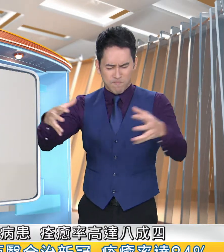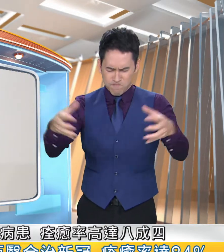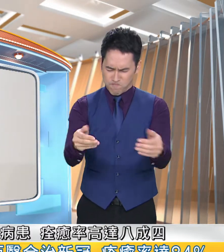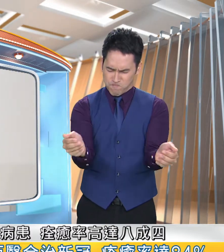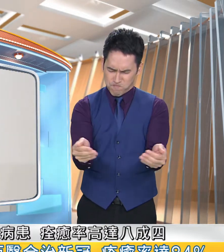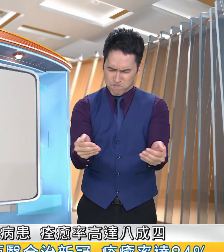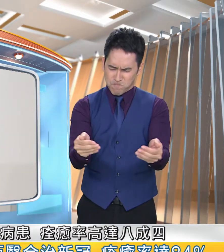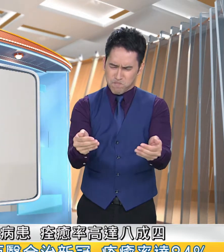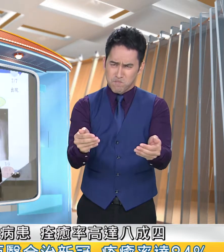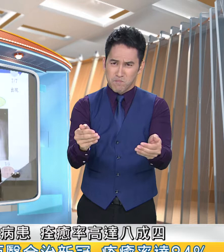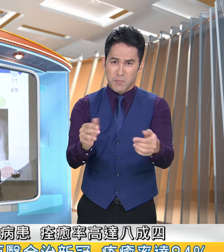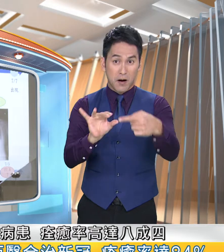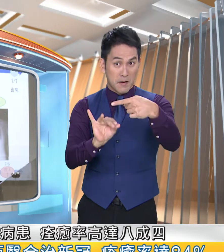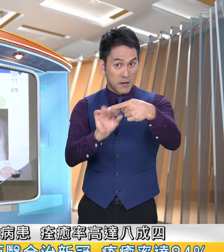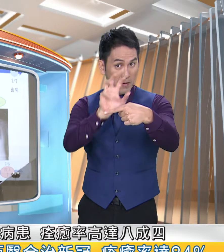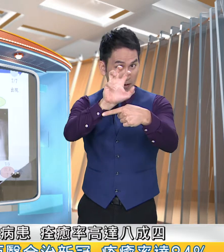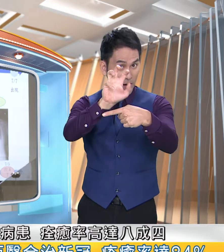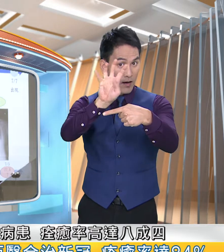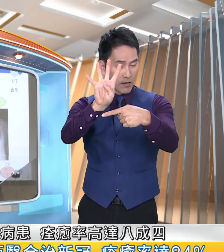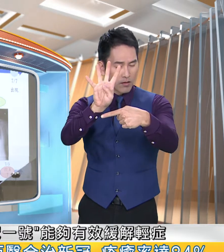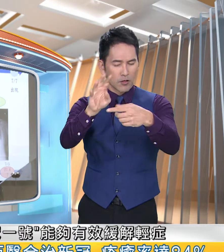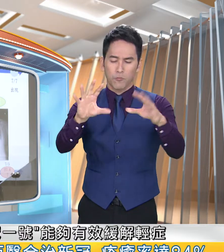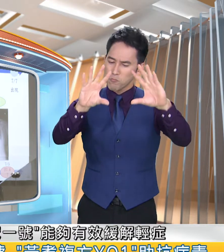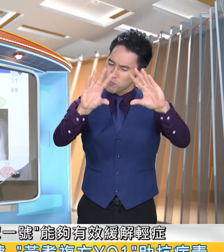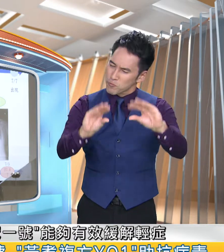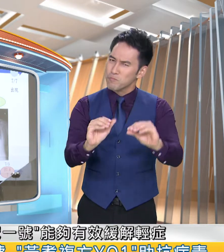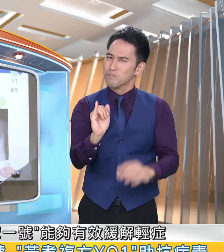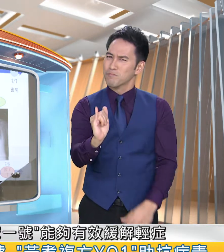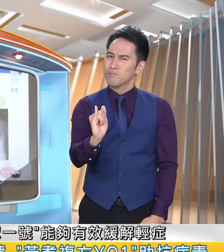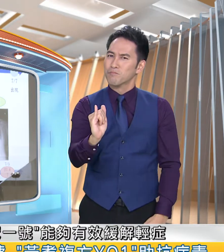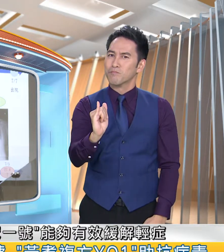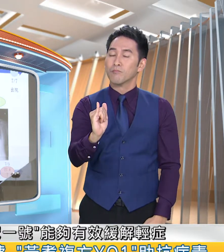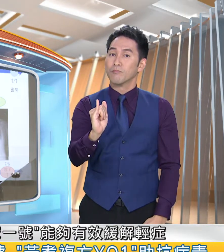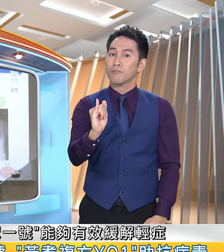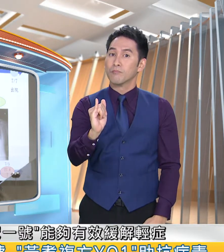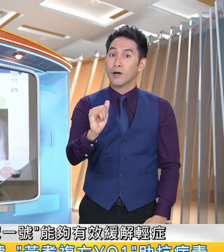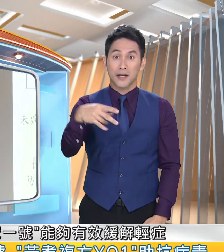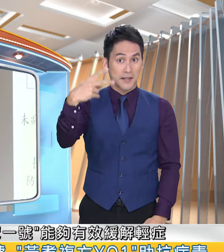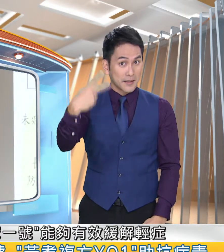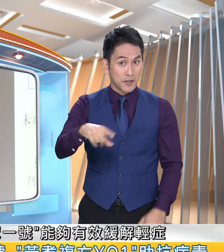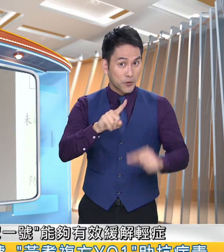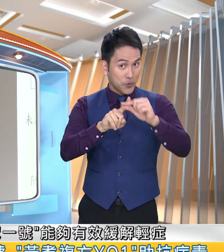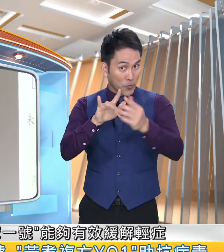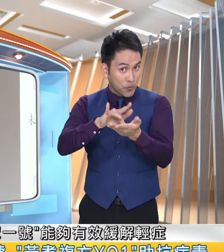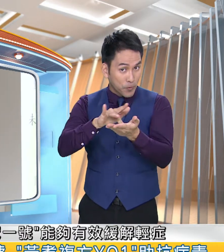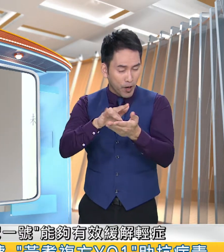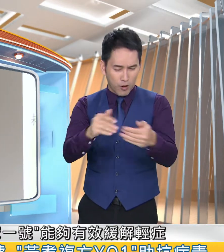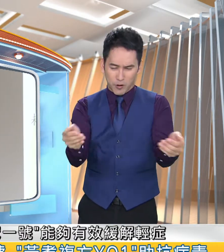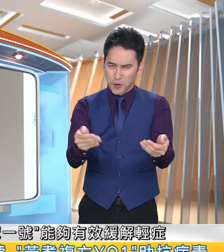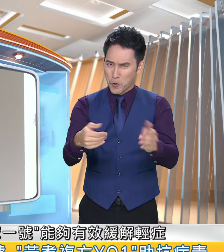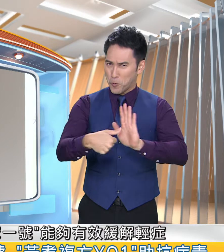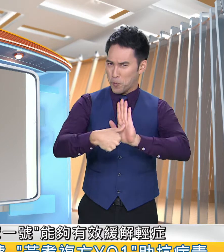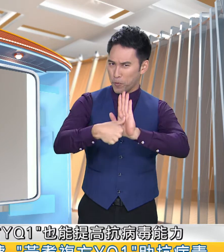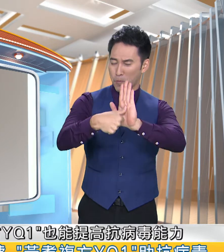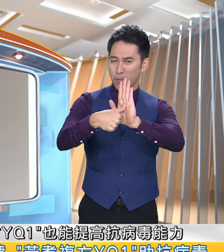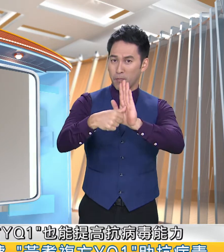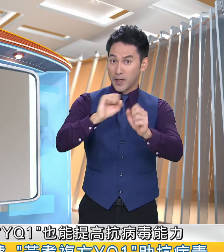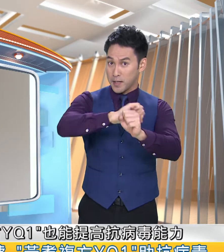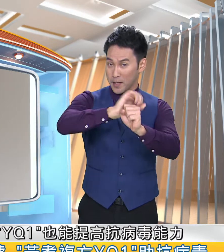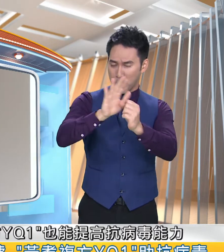84%，而且不止新冠一号能够有效的缓解症状，中药黄芪复